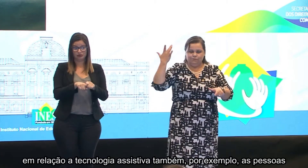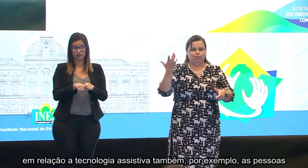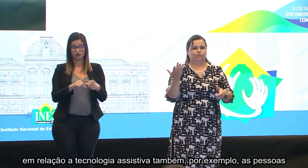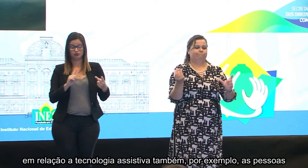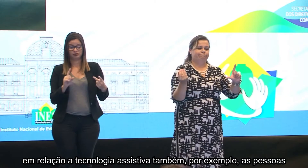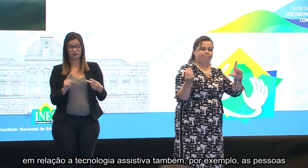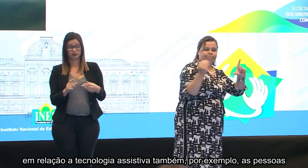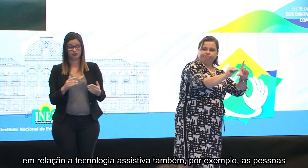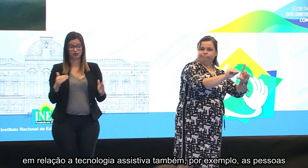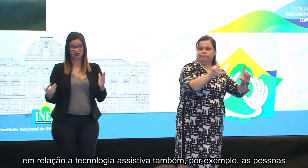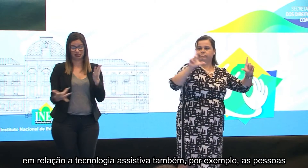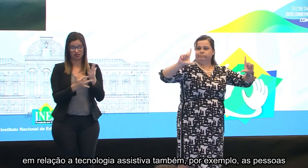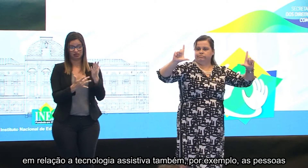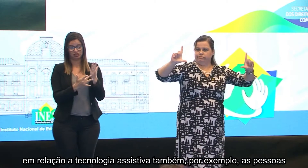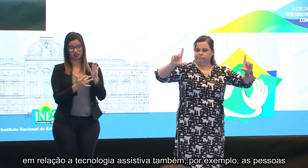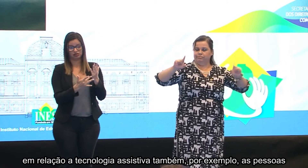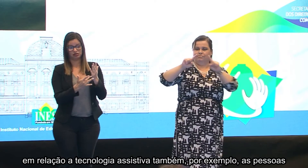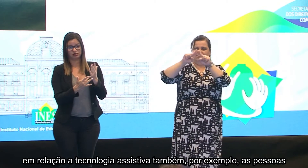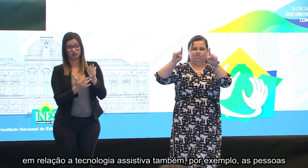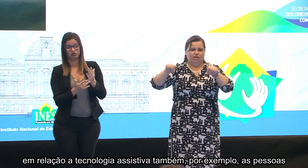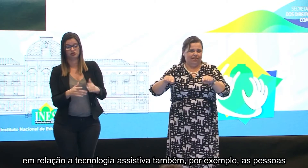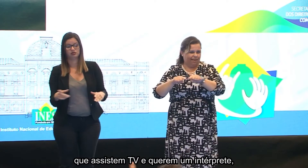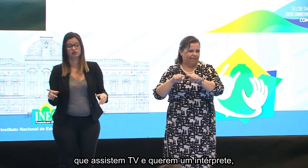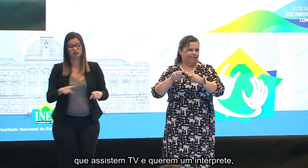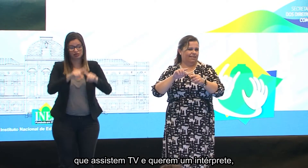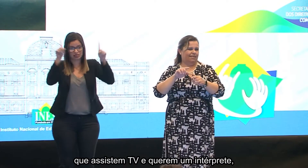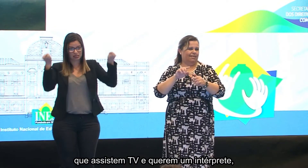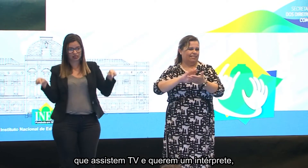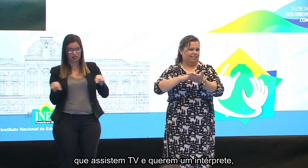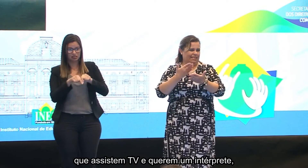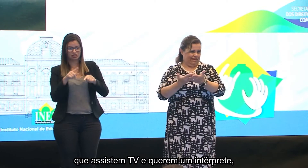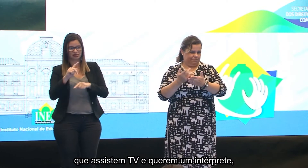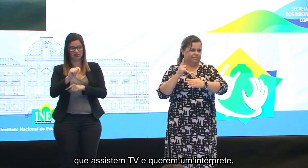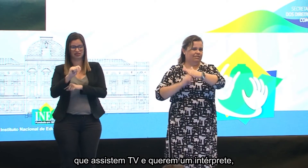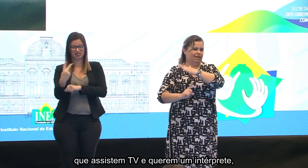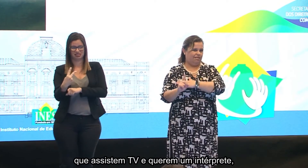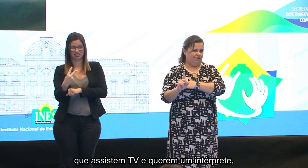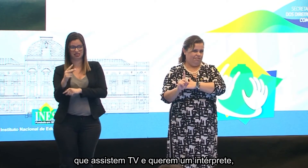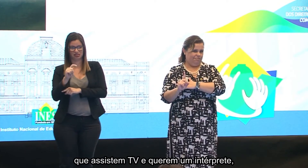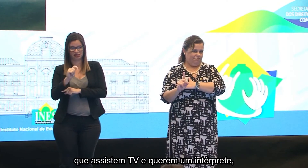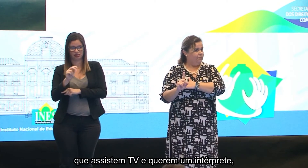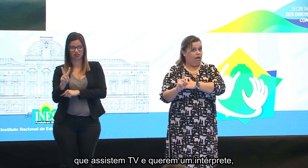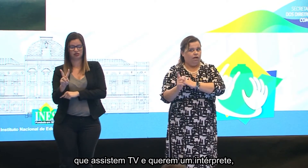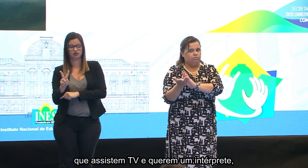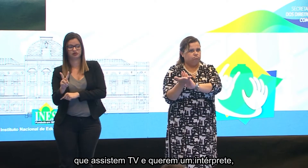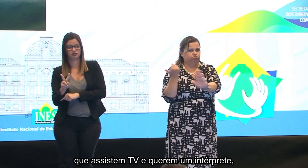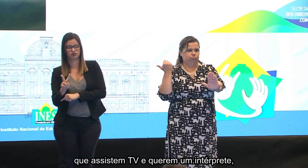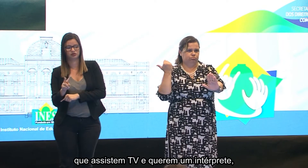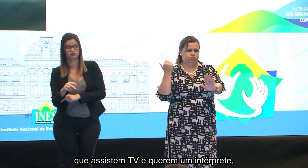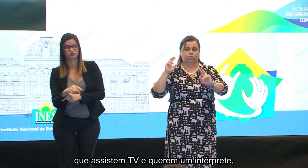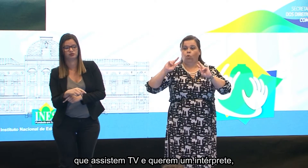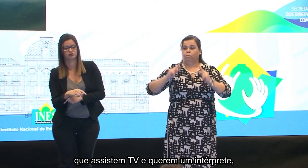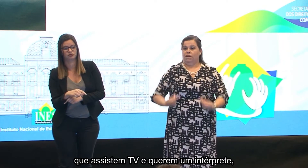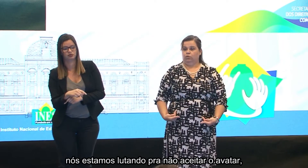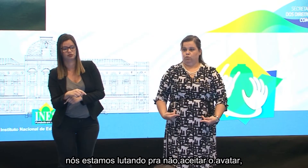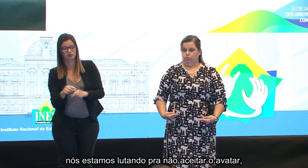também. Por exemplo, as pessoas que que assistem TV e que querem o intérprete. Então, estamos